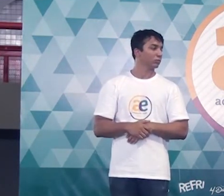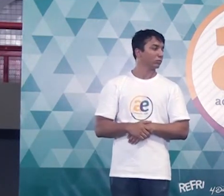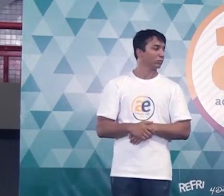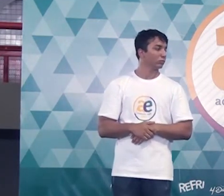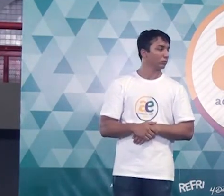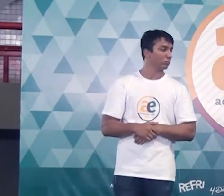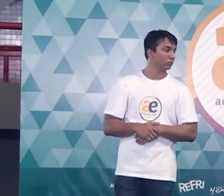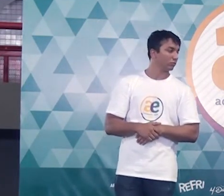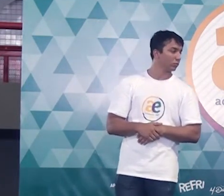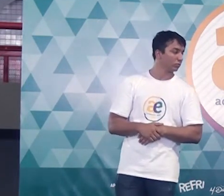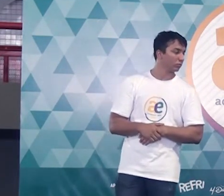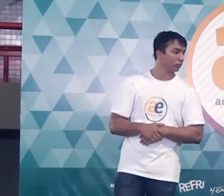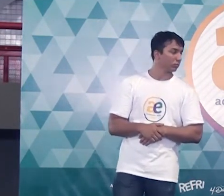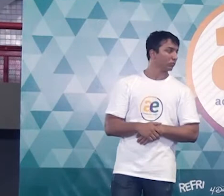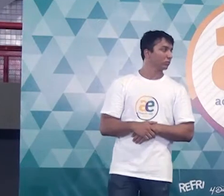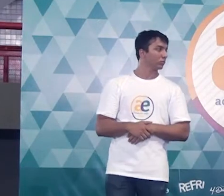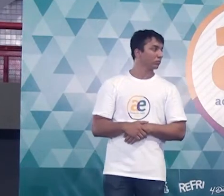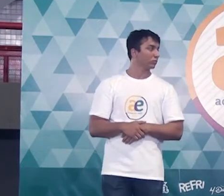Menino, eu falo demais assim, é mesmo?